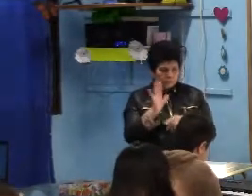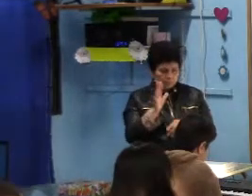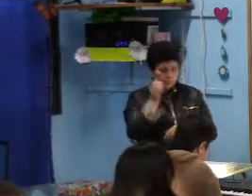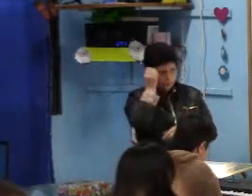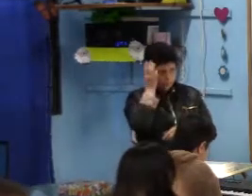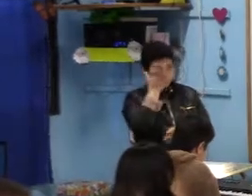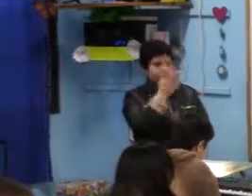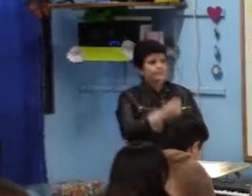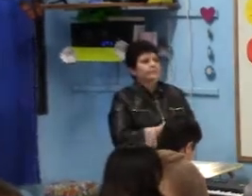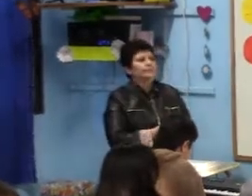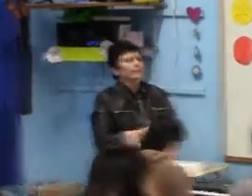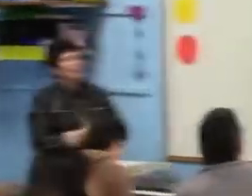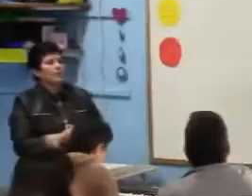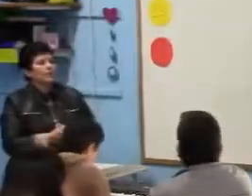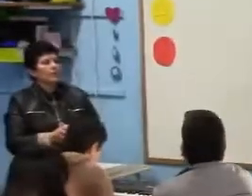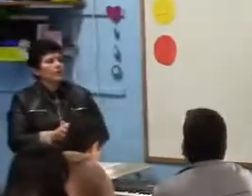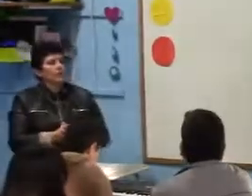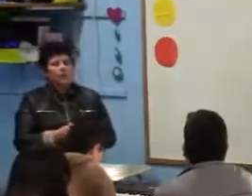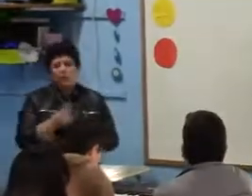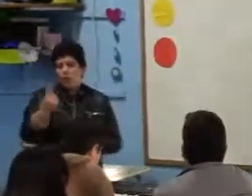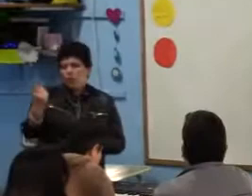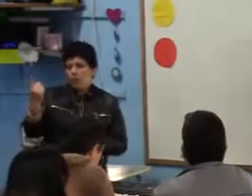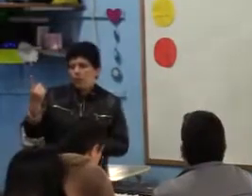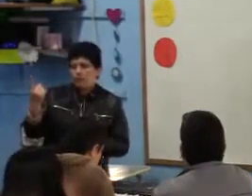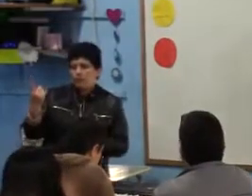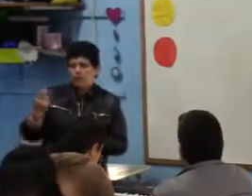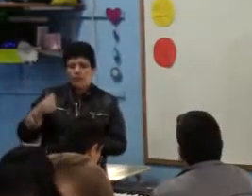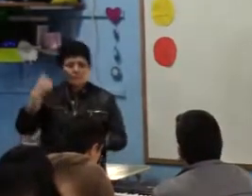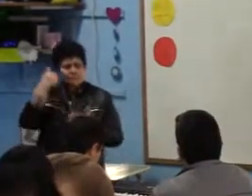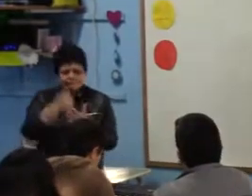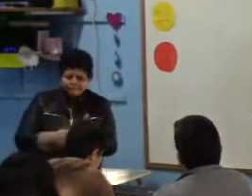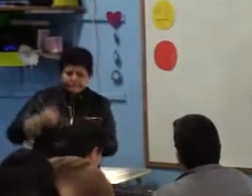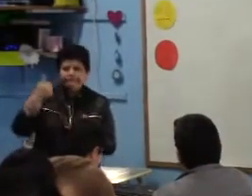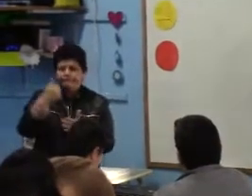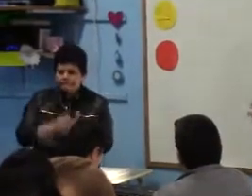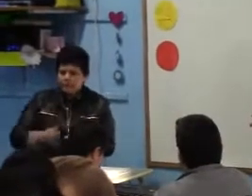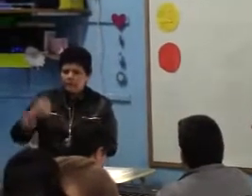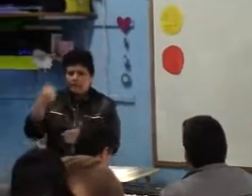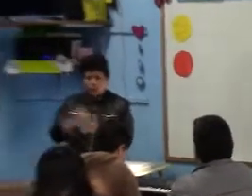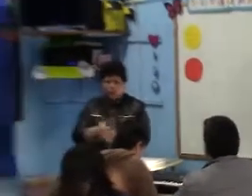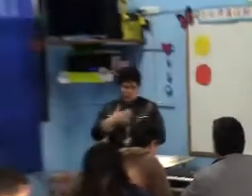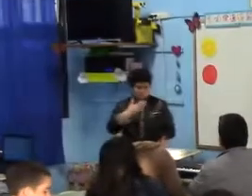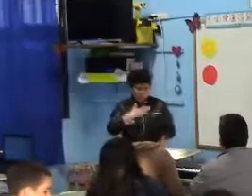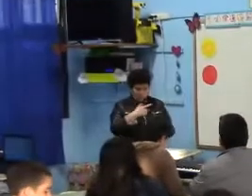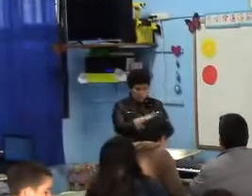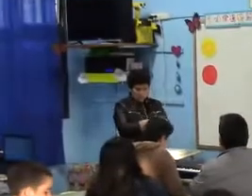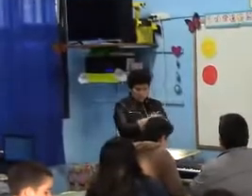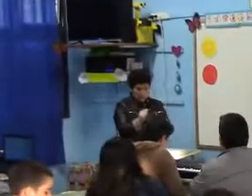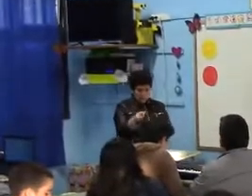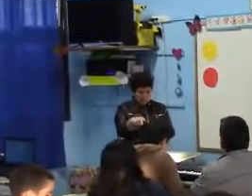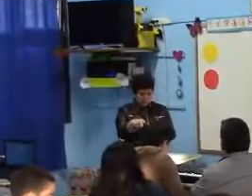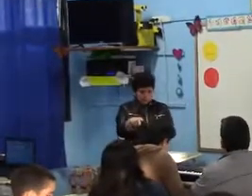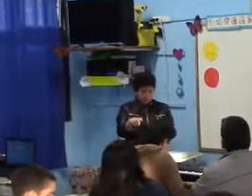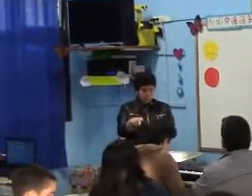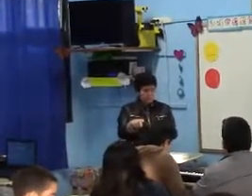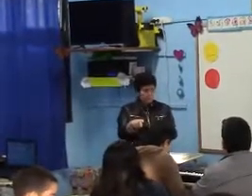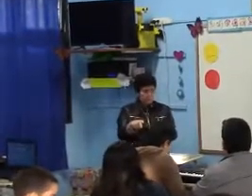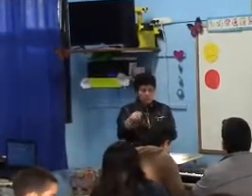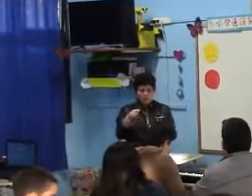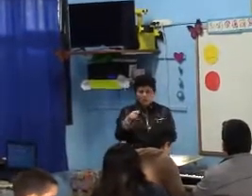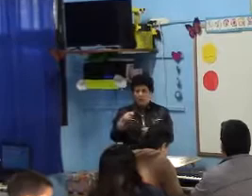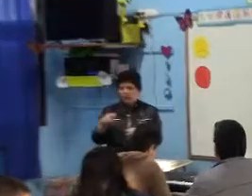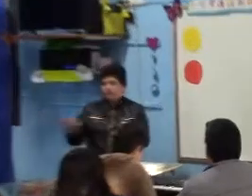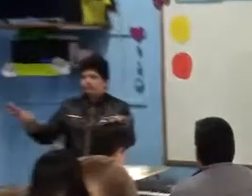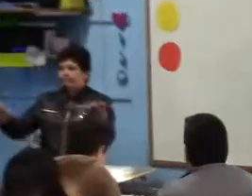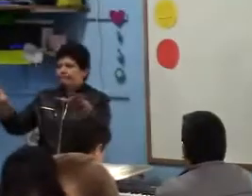De todos modos, pastor, sí. Ustedes notaron que las luchas mi hermana tienen